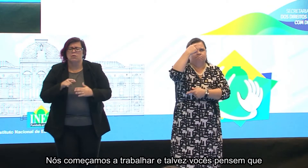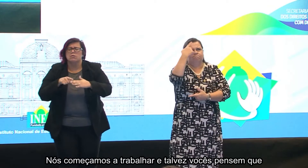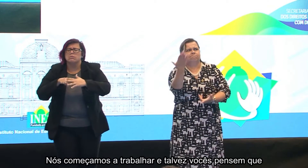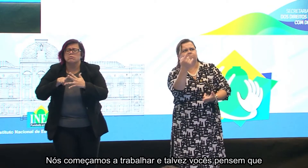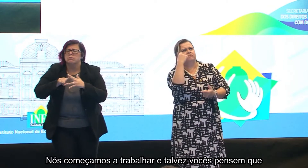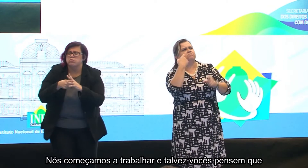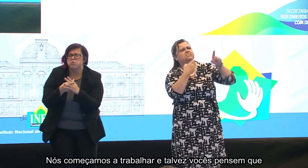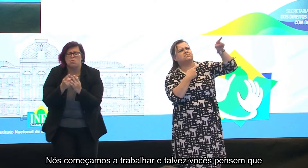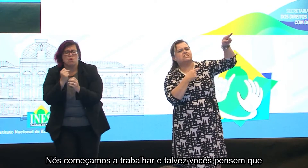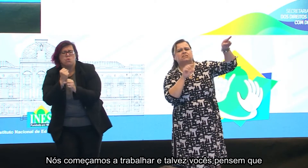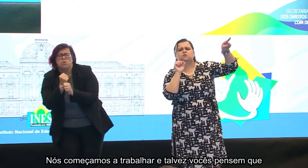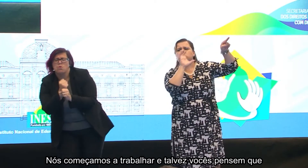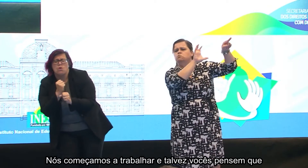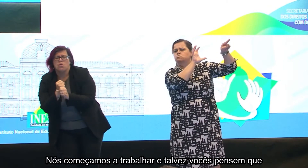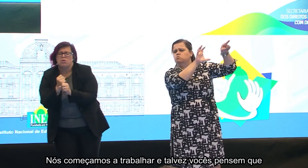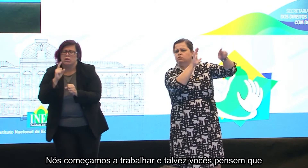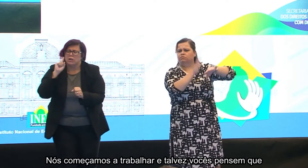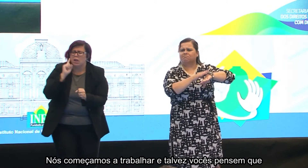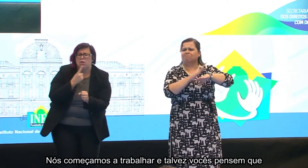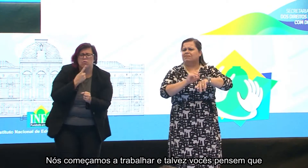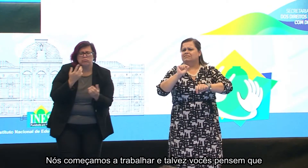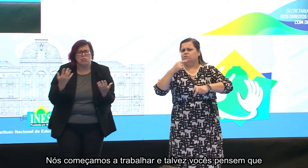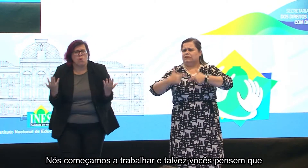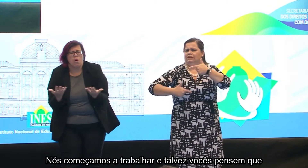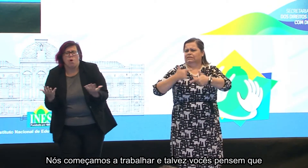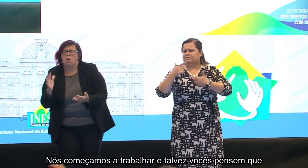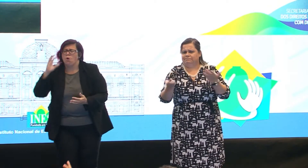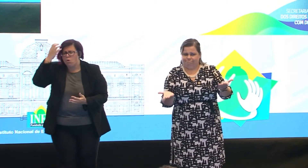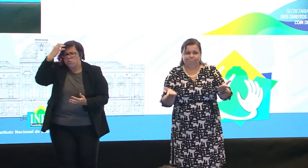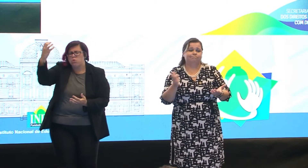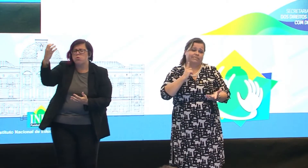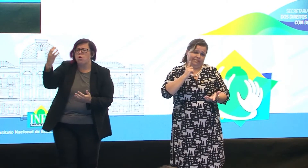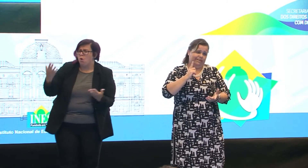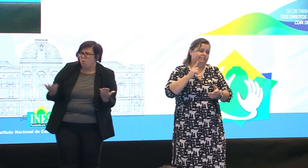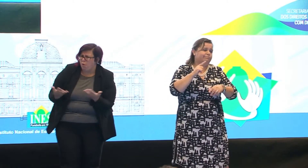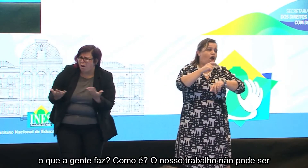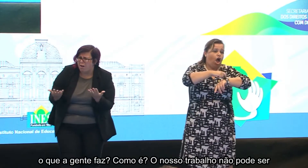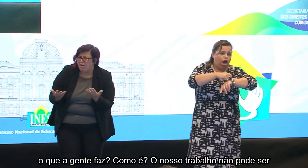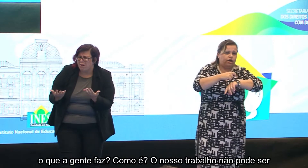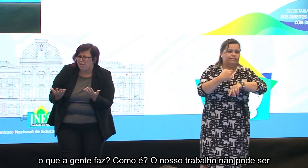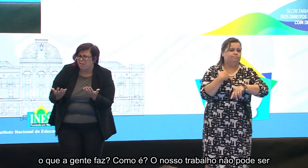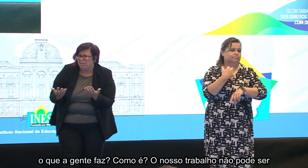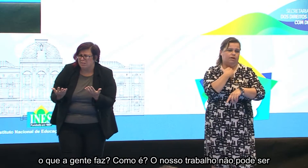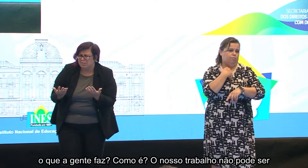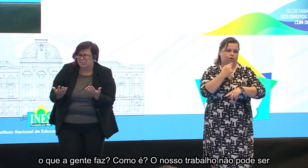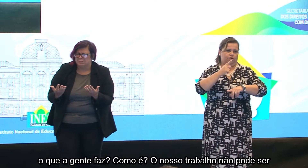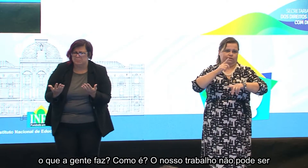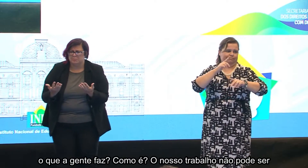Então, nós começamos a trabalhar e talvez vocês pensem que... O que a gente faz? Como é?